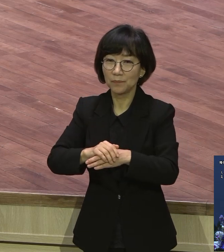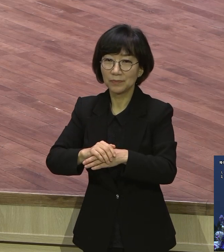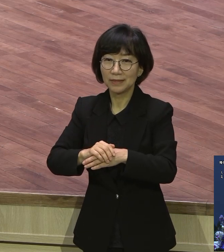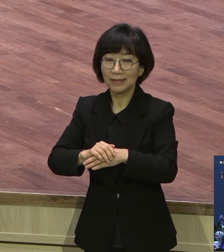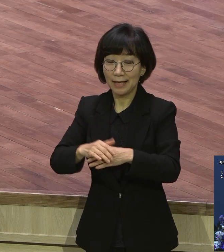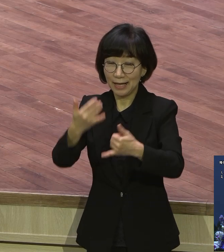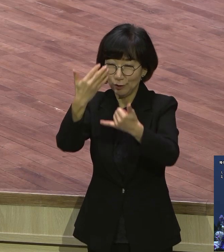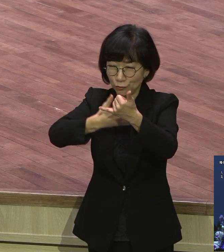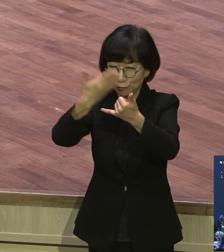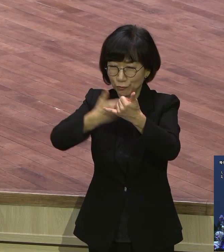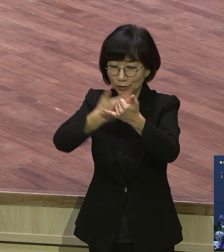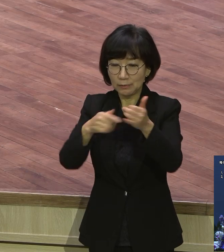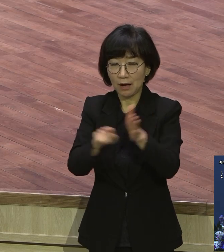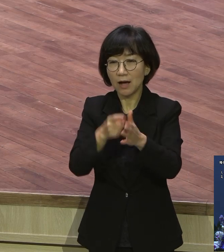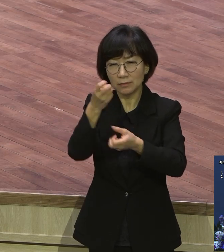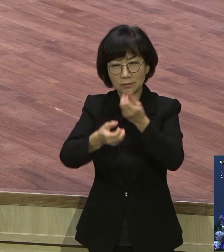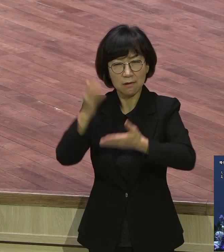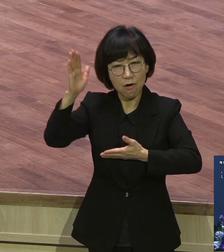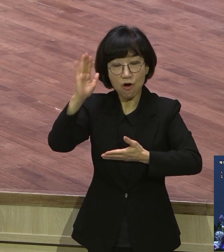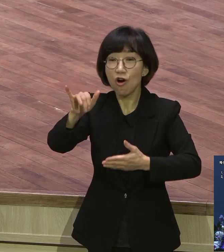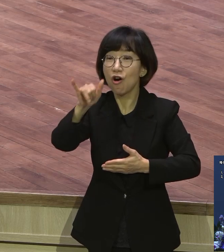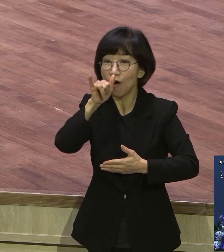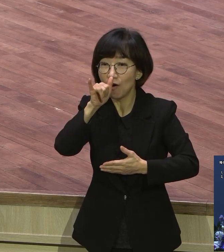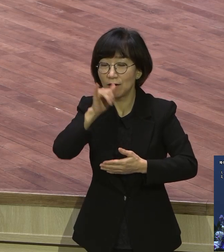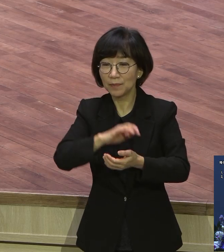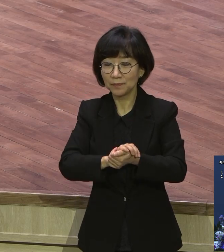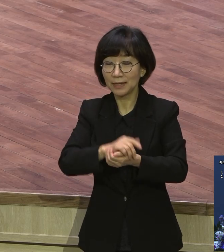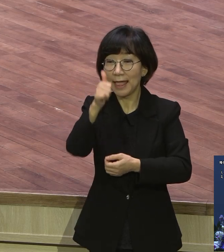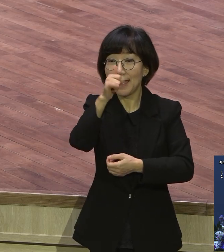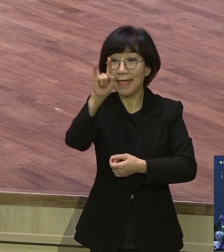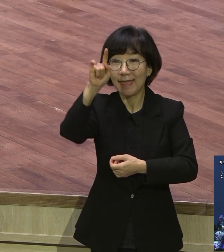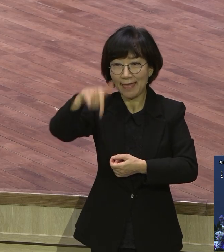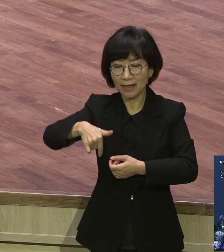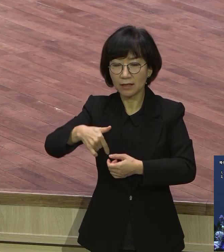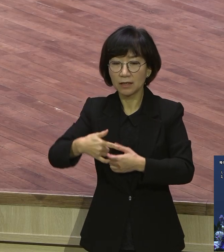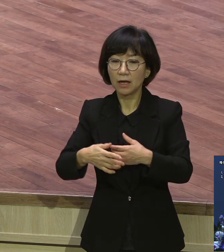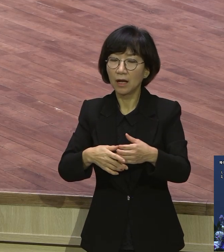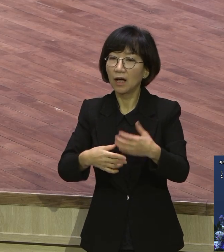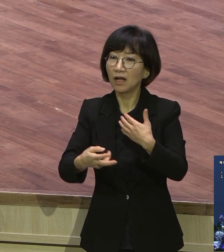유튜브에 많이 돌아다니잖아요 핵의학 전문가예요